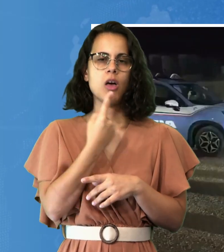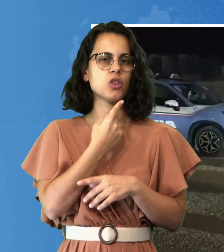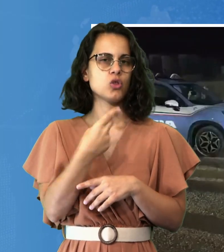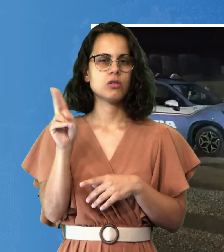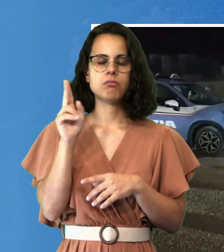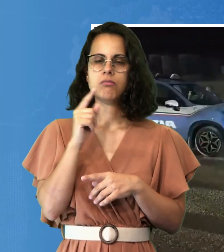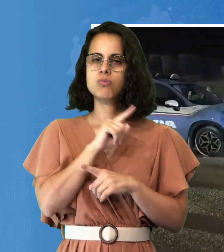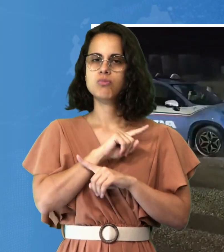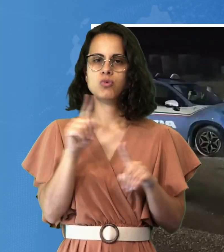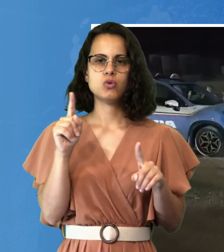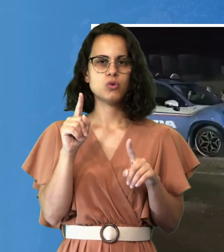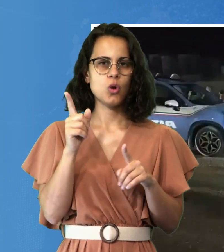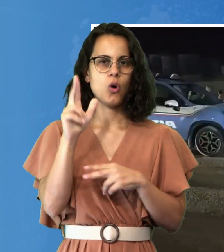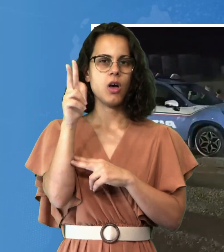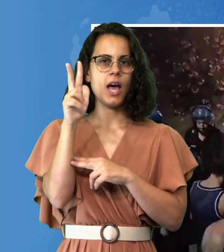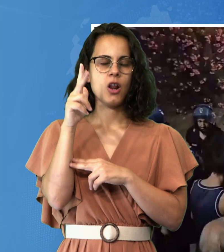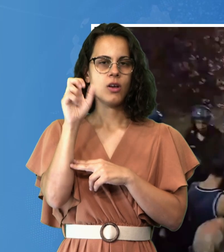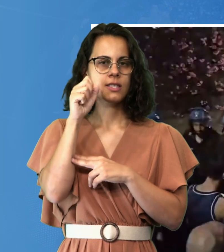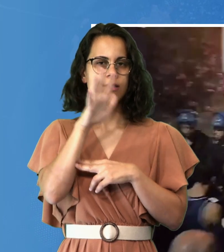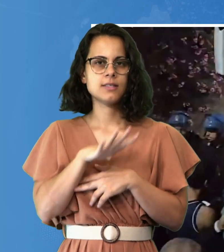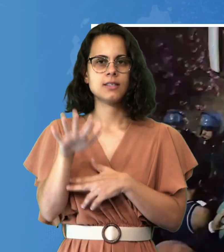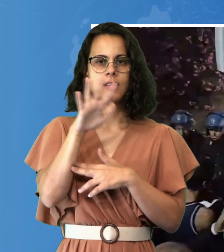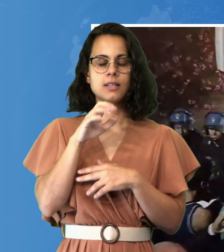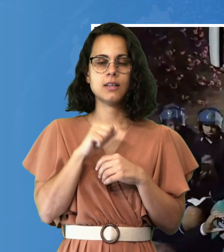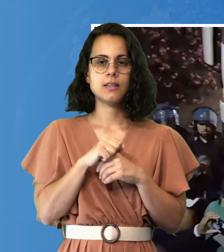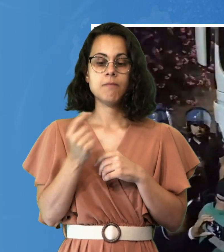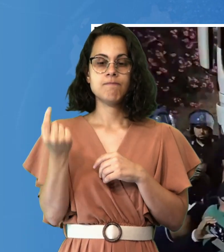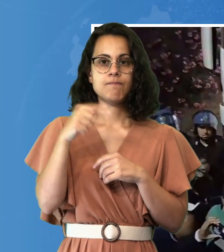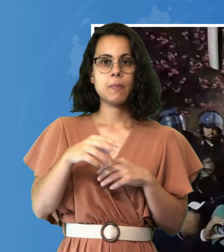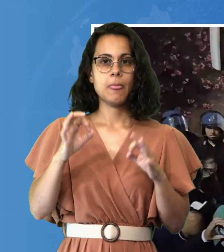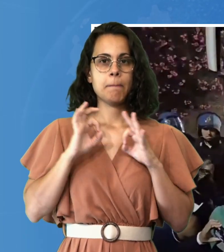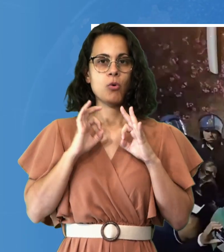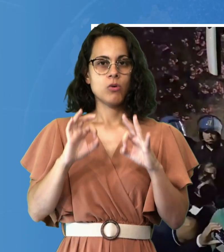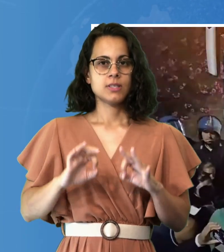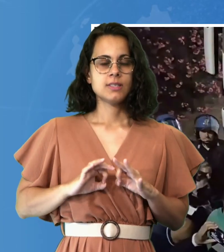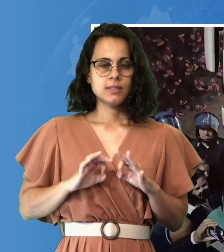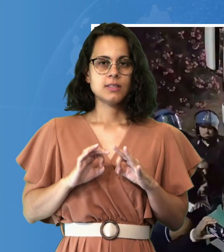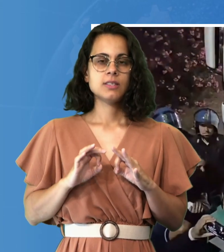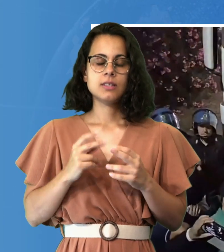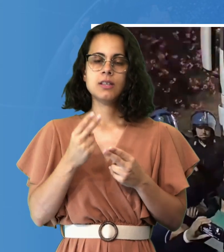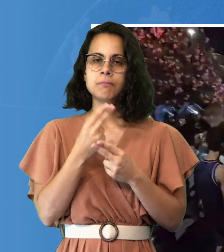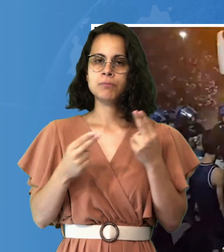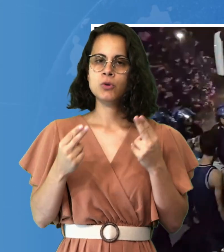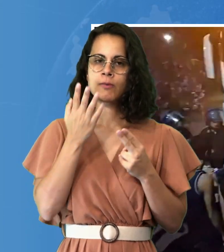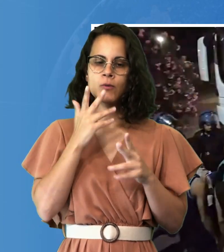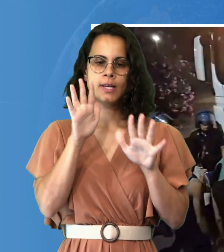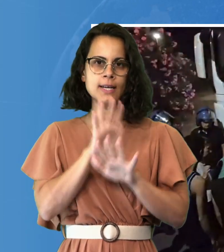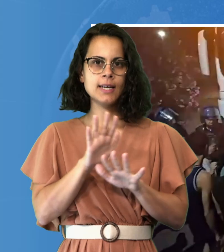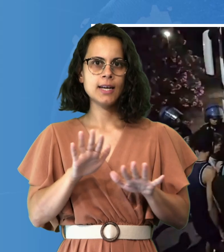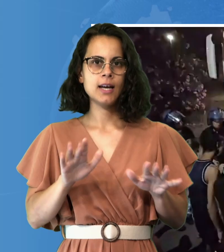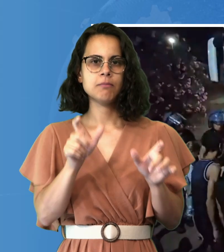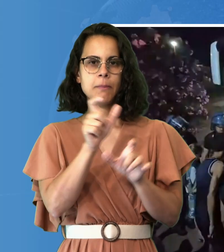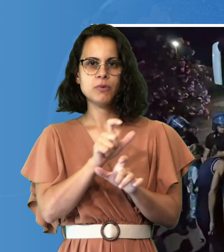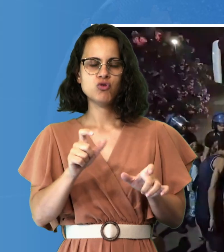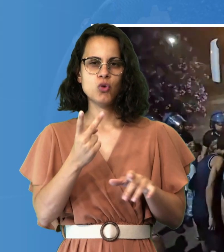rinnovabili sul territorio sardo. Sul posto è intervenuta la poliziente inutanti sommossa, che ha cercato di calmare i manifestanti per più di due